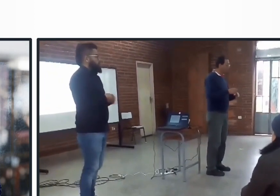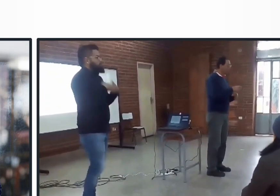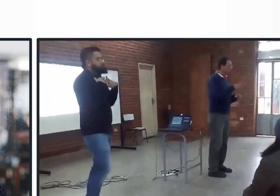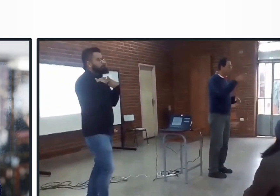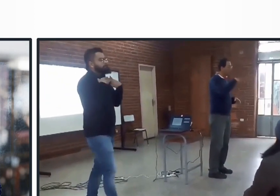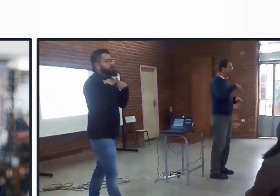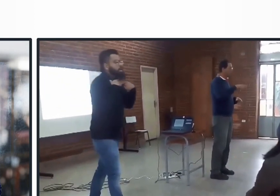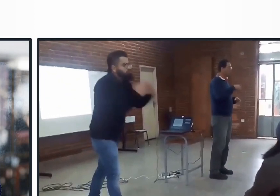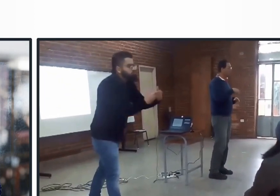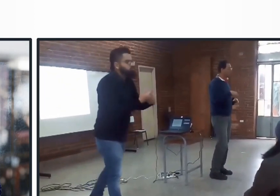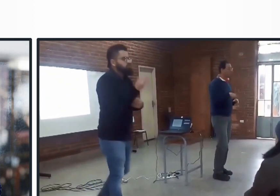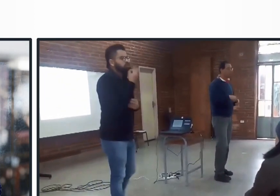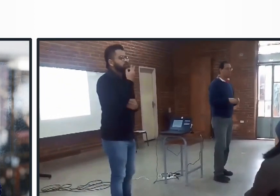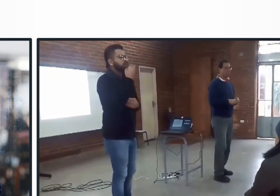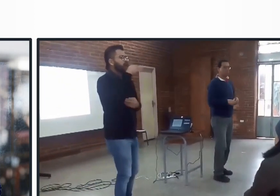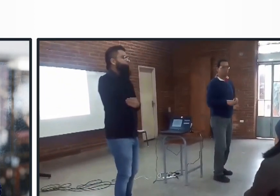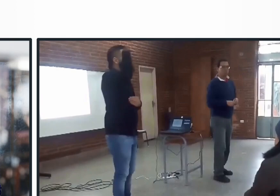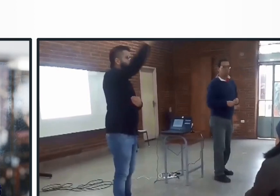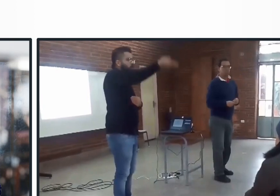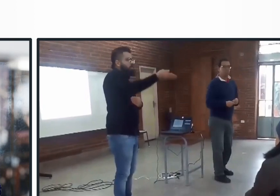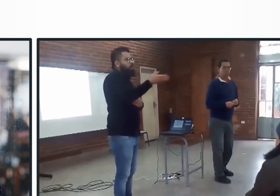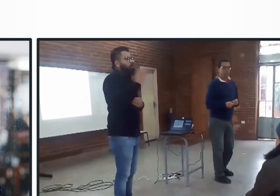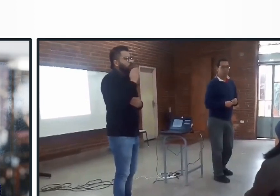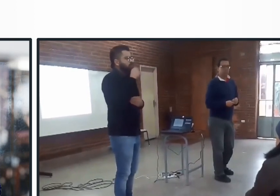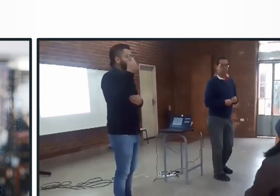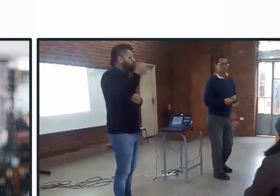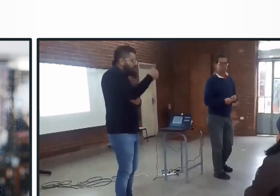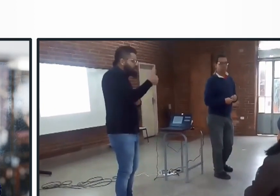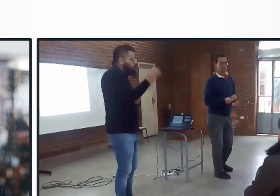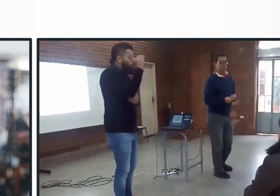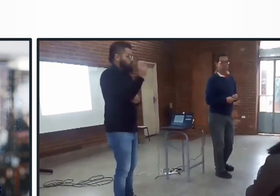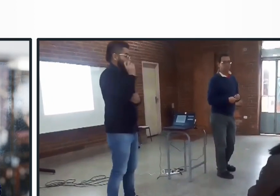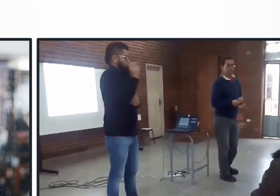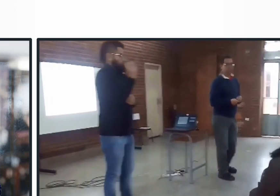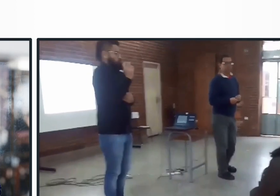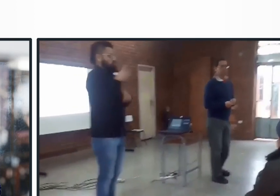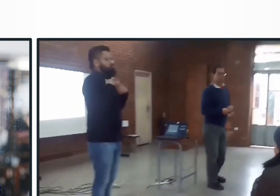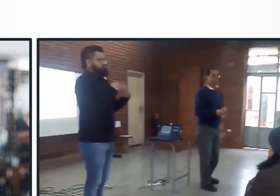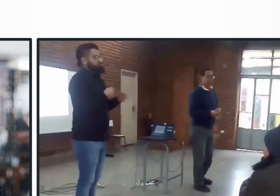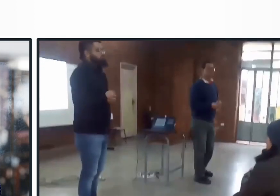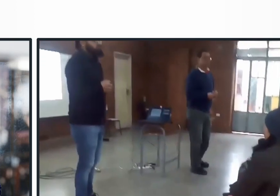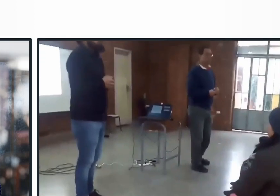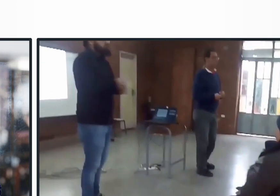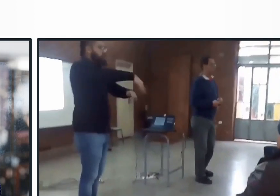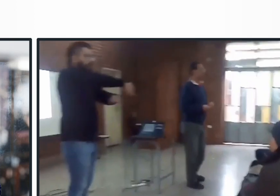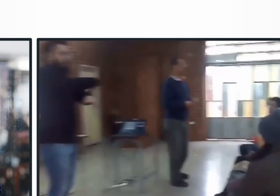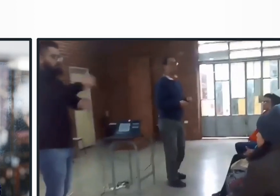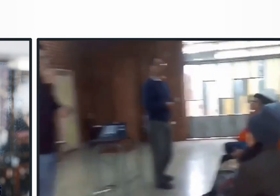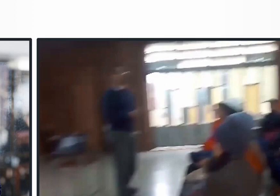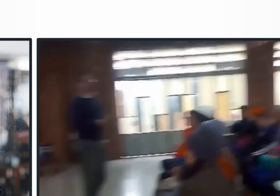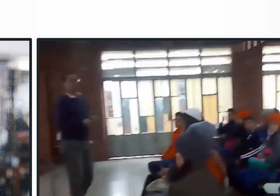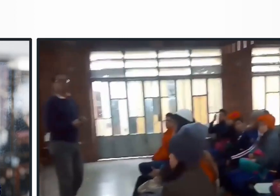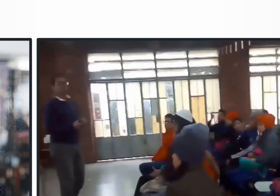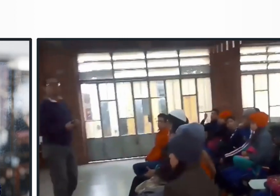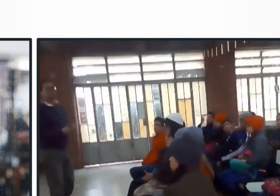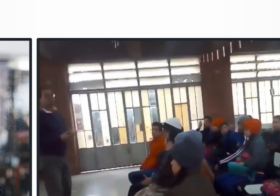sea, es, como siempre digo, el idioma guaraní y el español son lenguas oficiales del Paraguay,